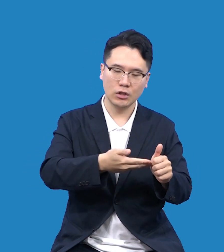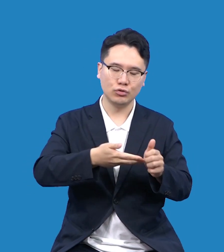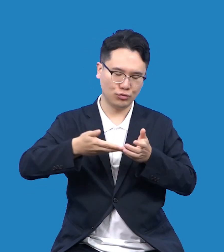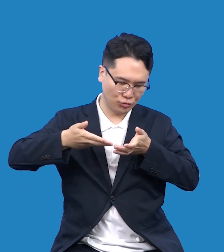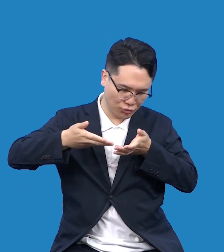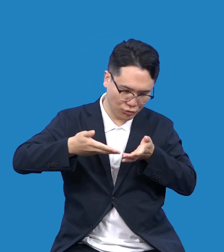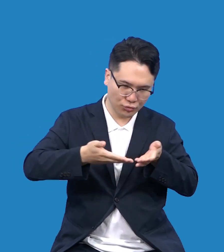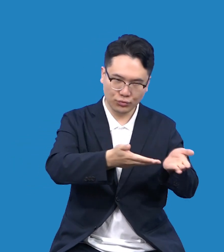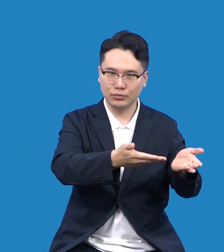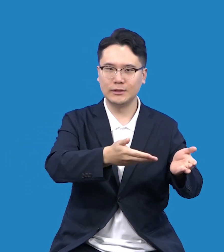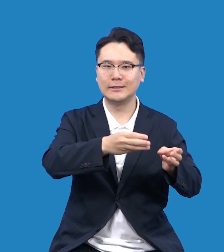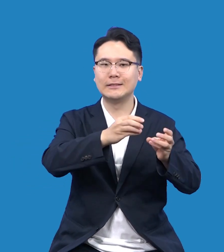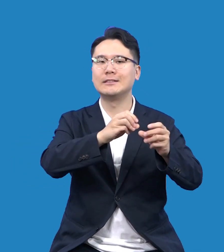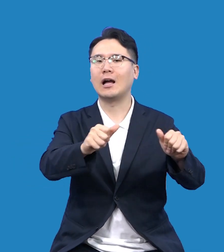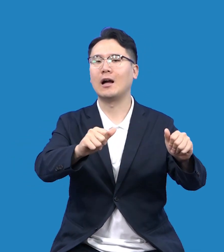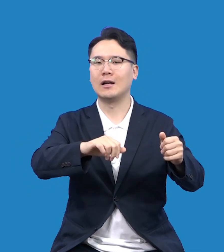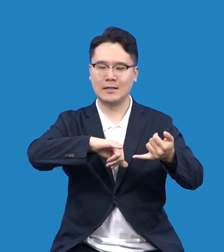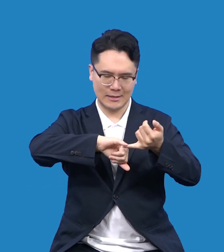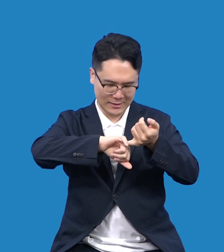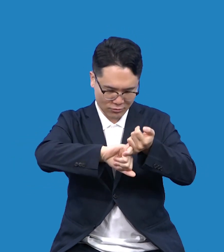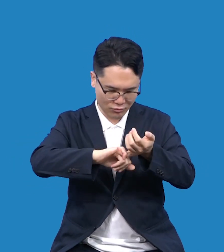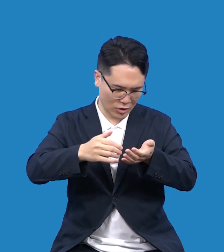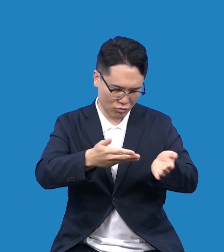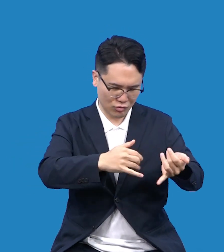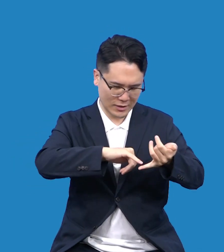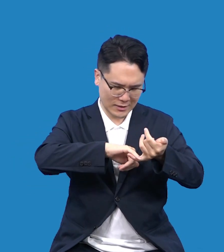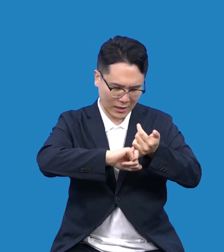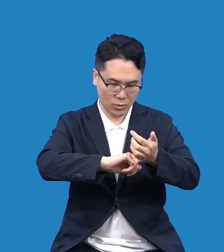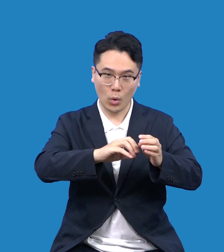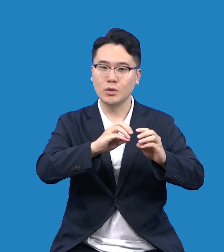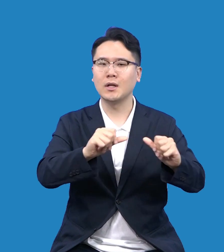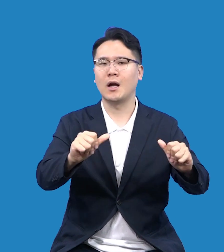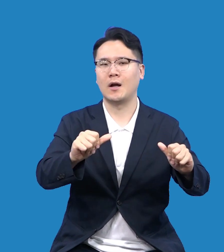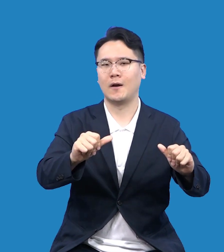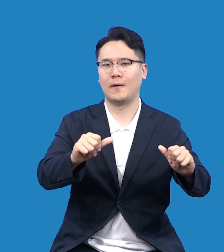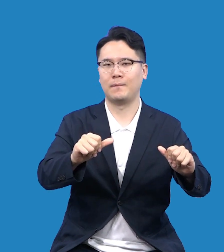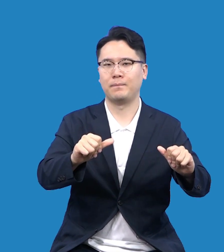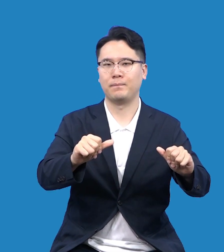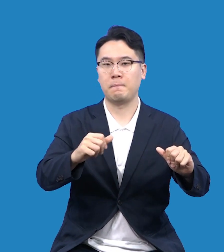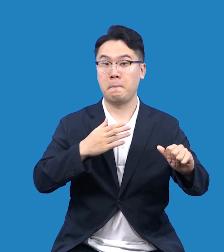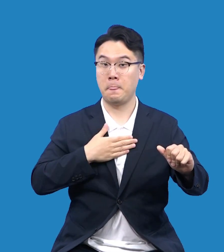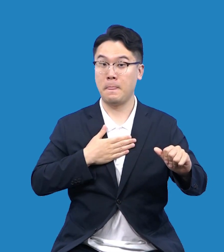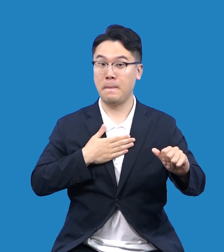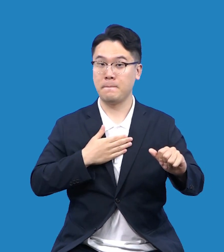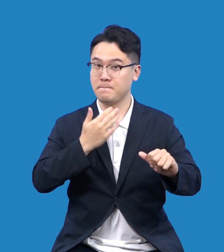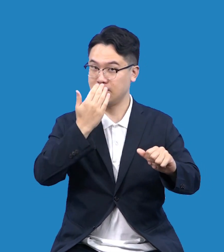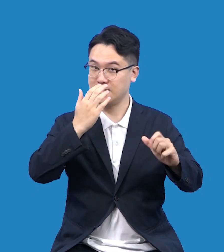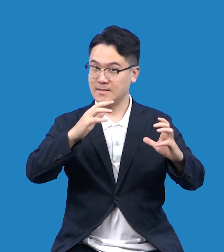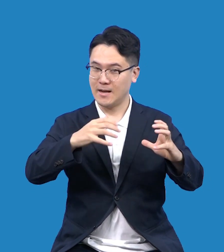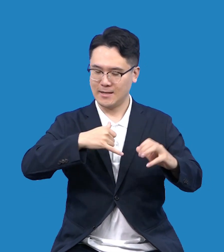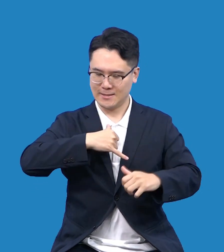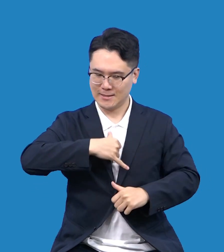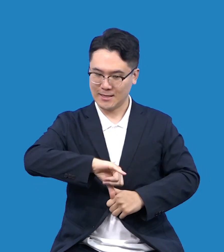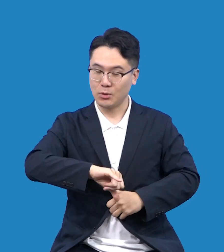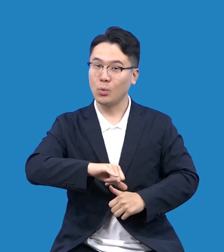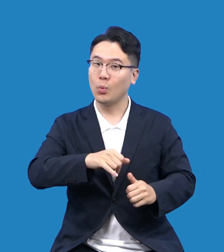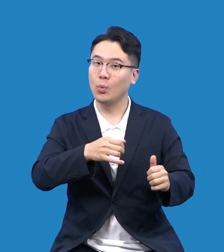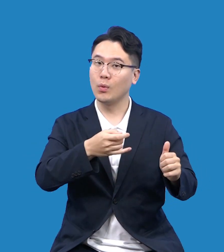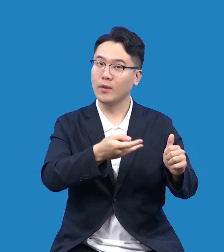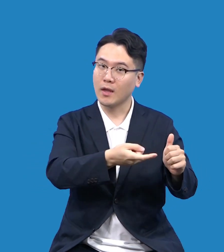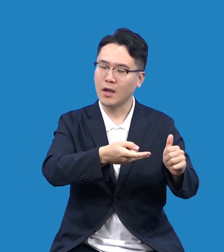내가 이스라엘 자손에게 주는 땅, 어떤 땅이라고 했습니까? 내가 이스라엘 자손에게 주고자 하는